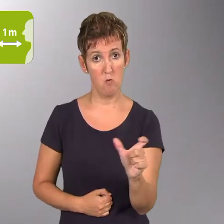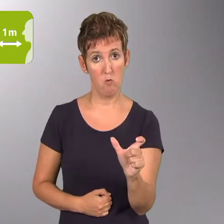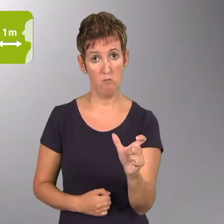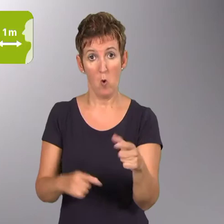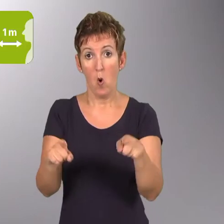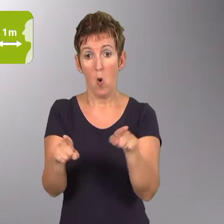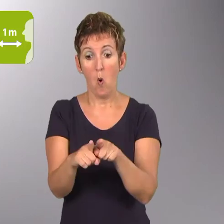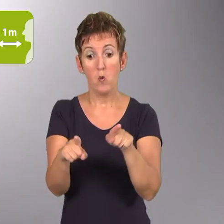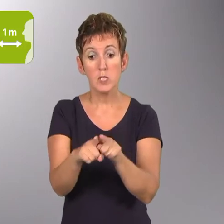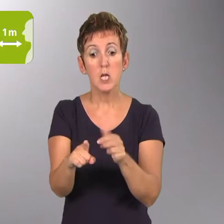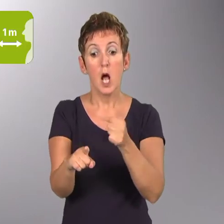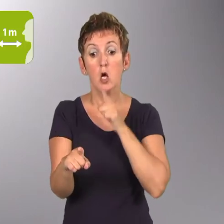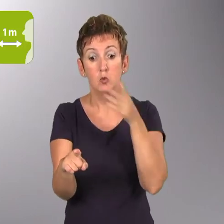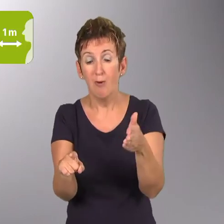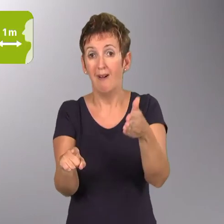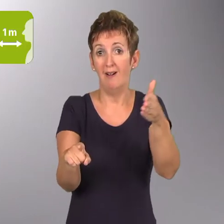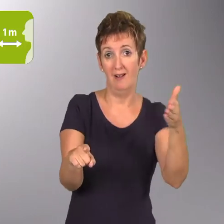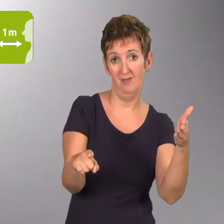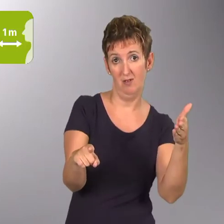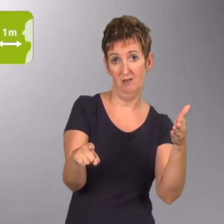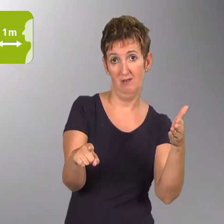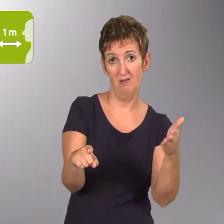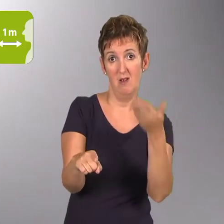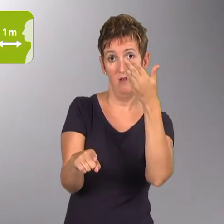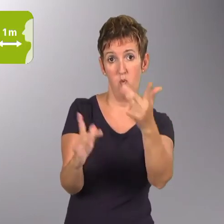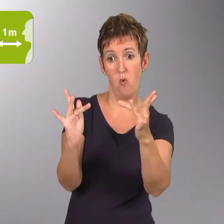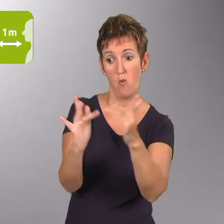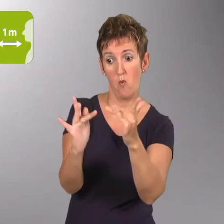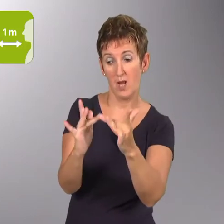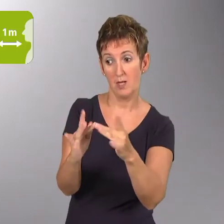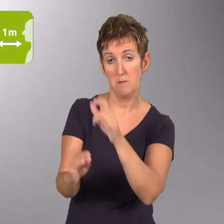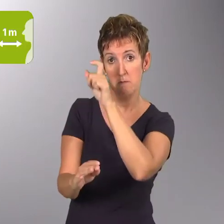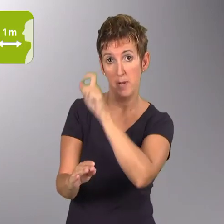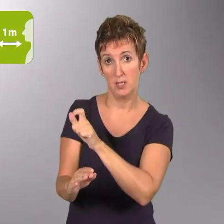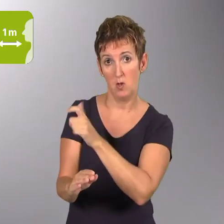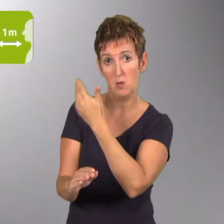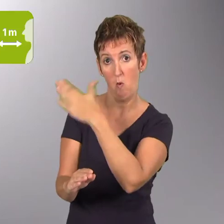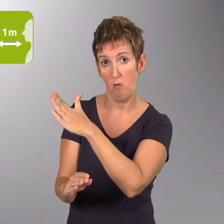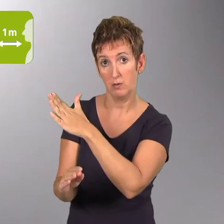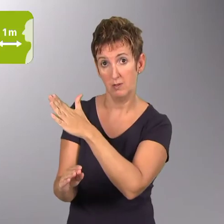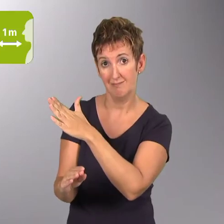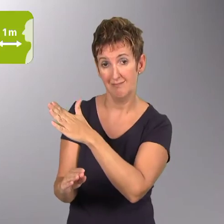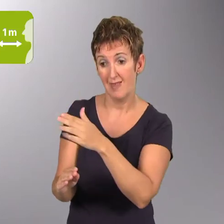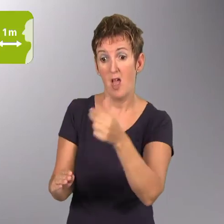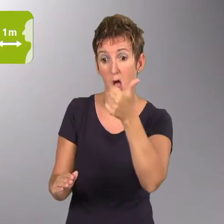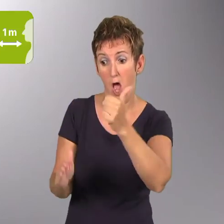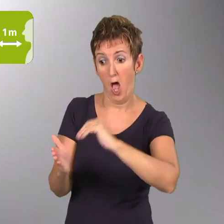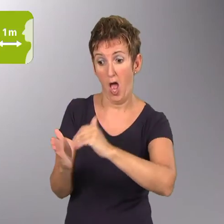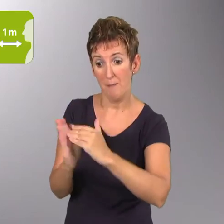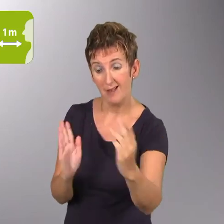Pendant la maladie et un jour avant, étiez-vous en contact étroit avec d'autres personnes, à moins d'1